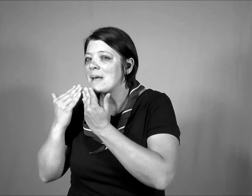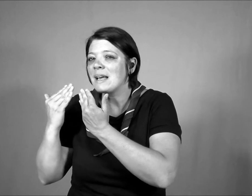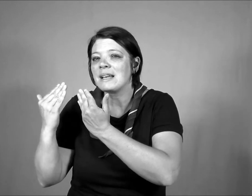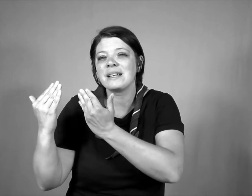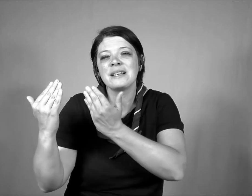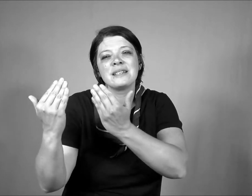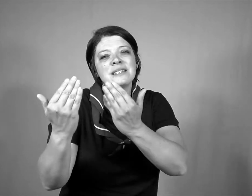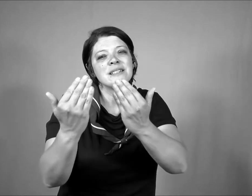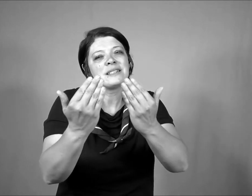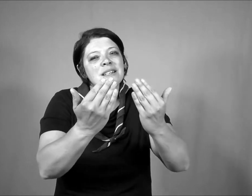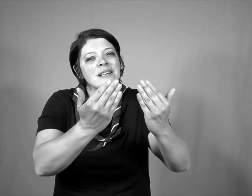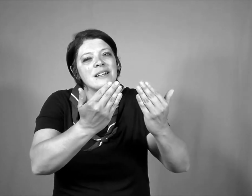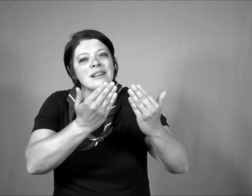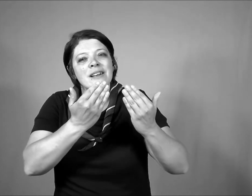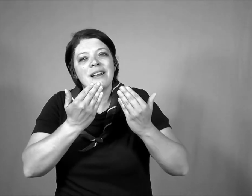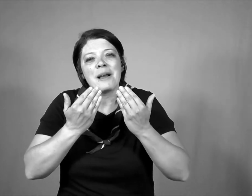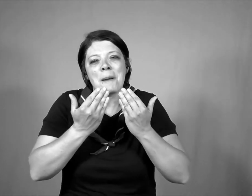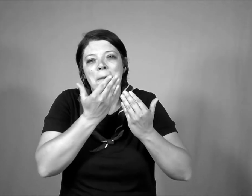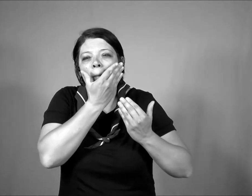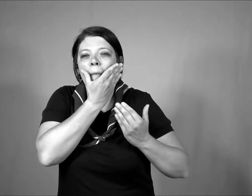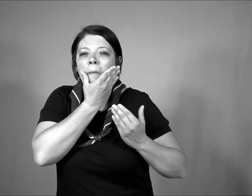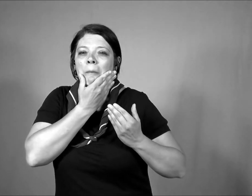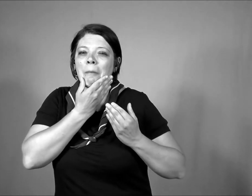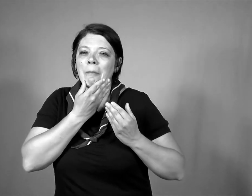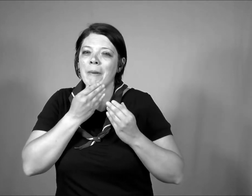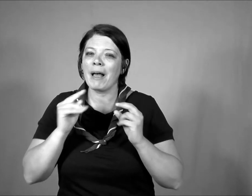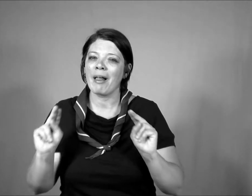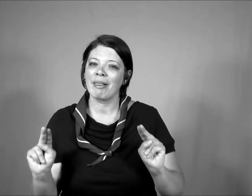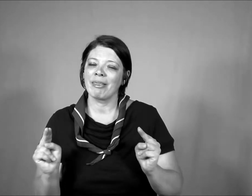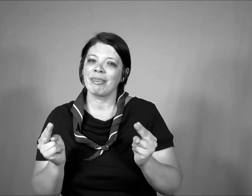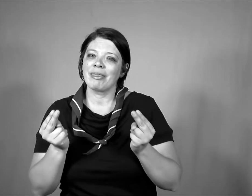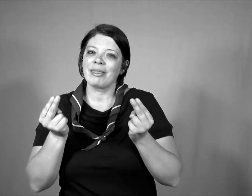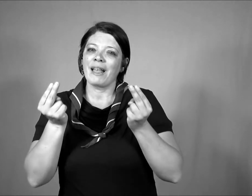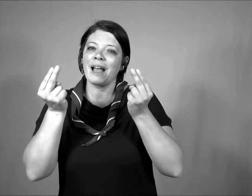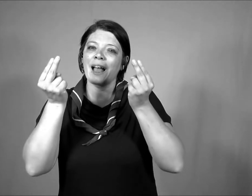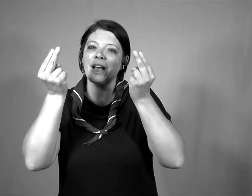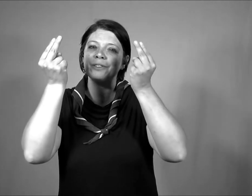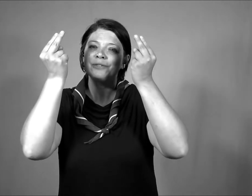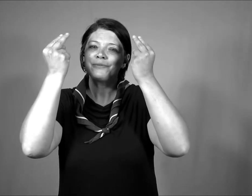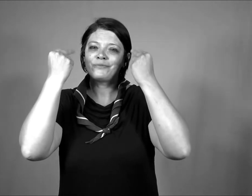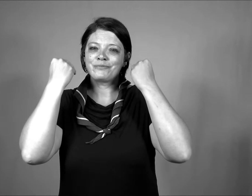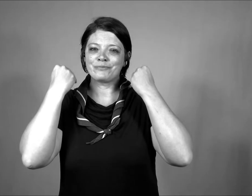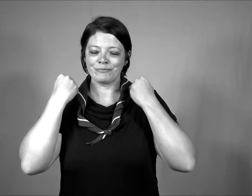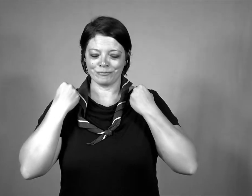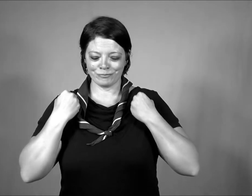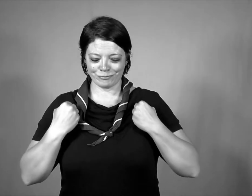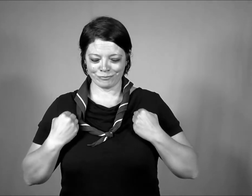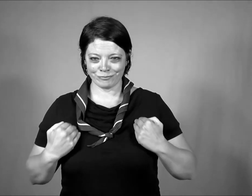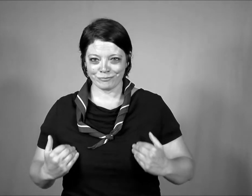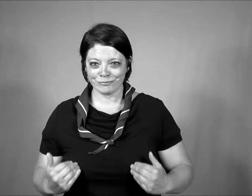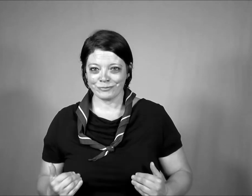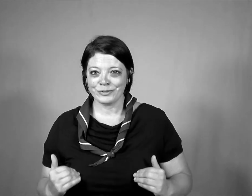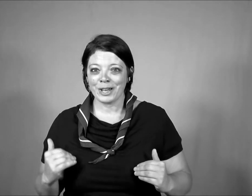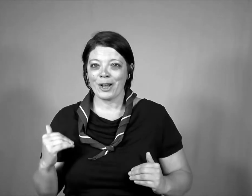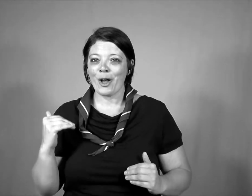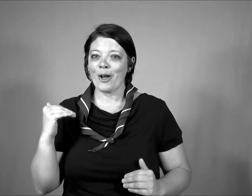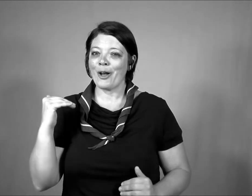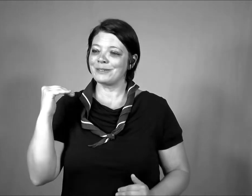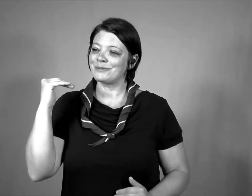Merci à toi, belle nature, qu'il est bon de grandir